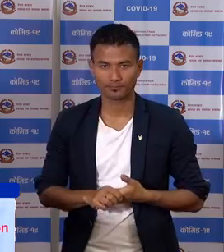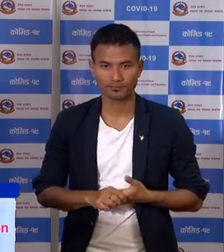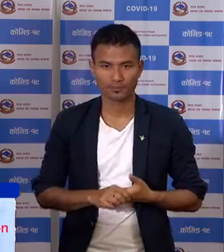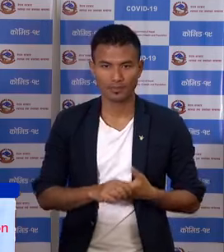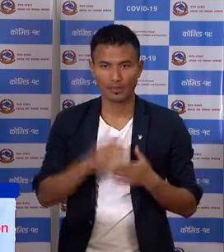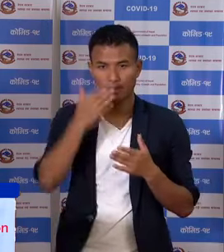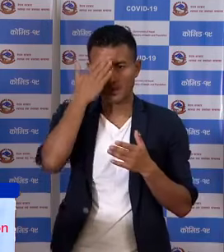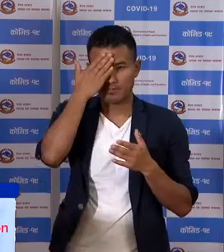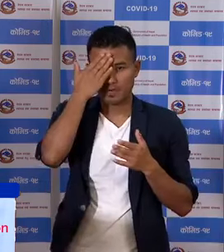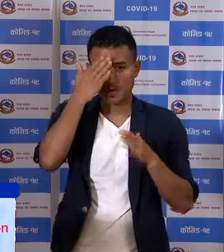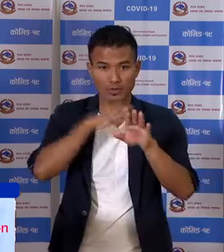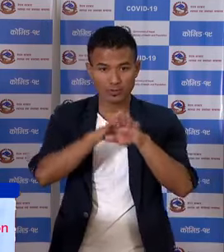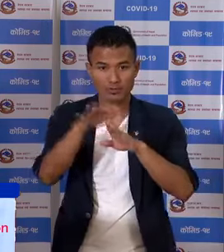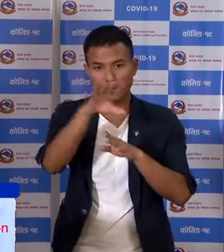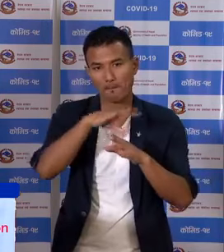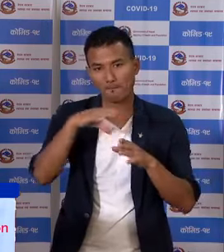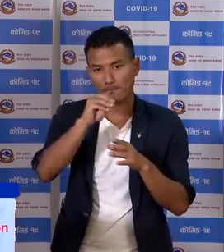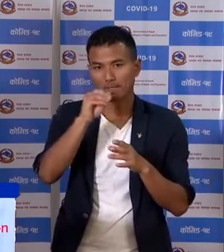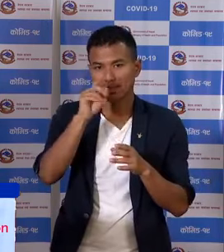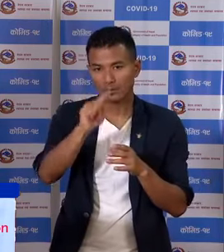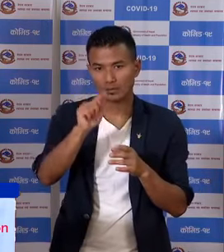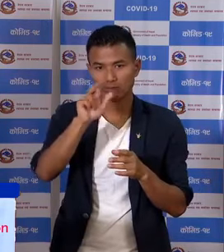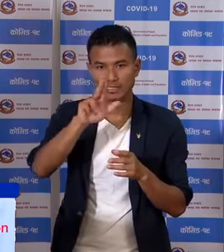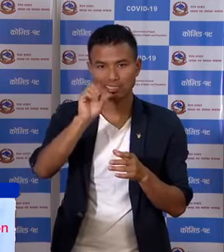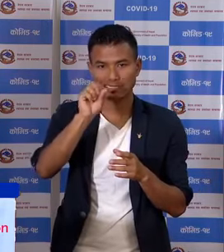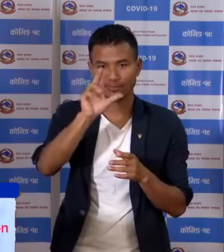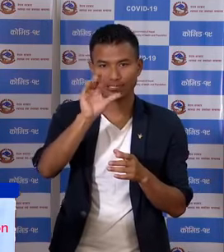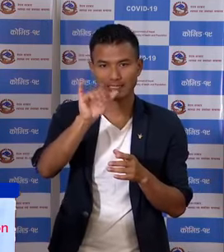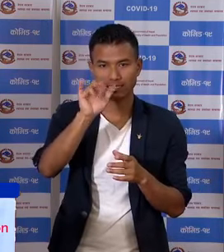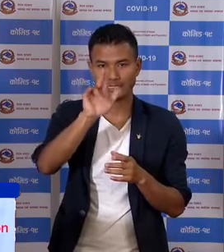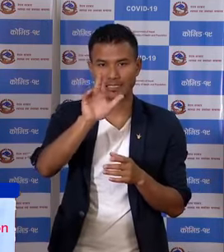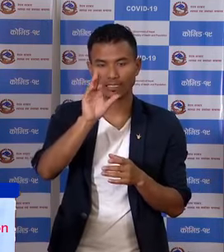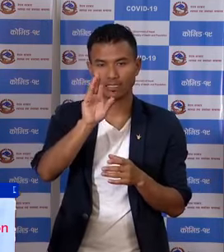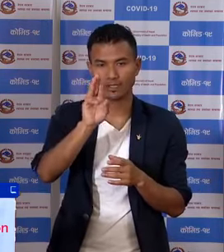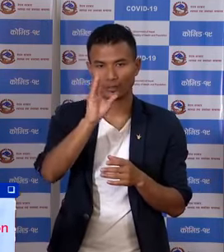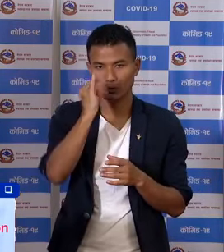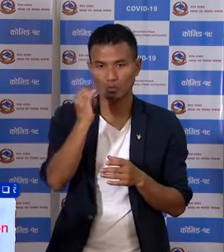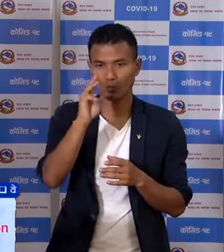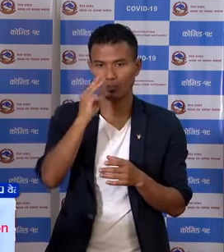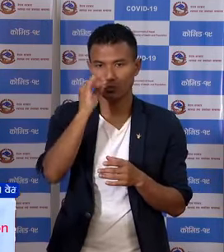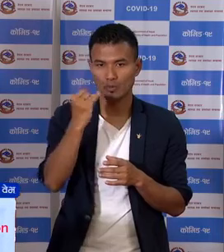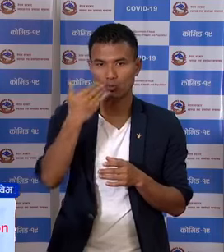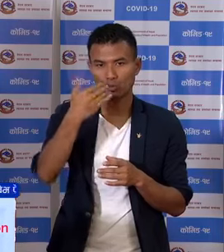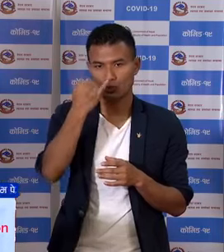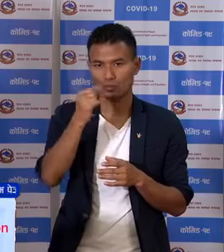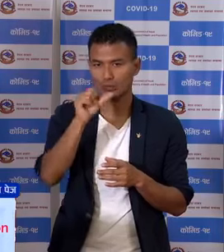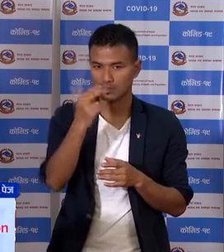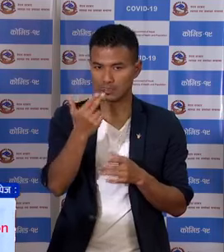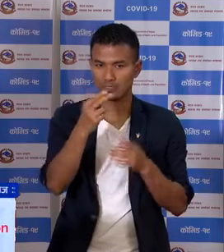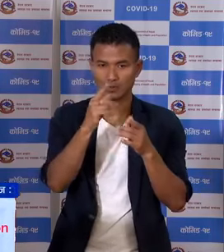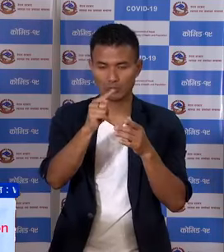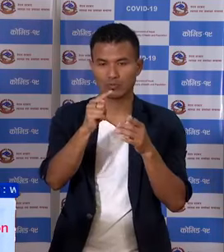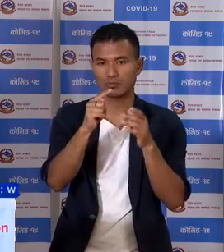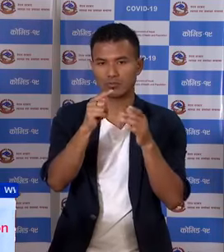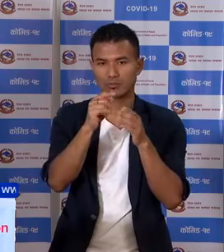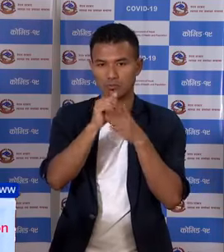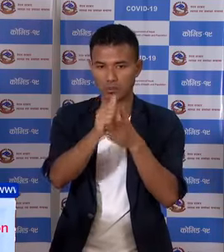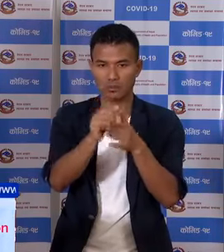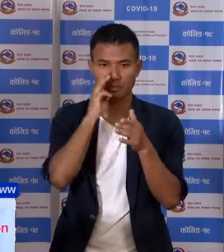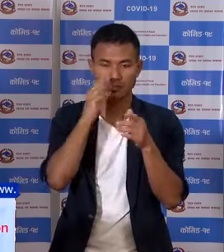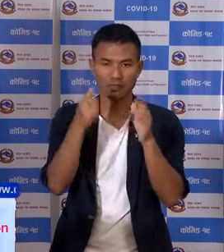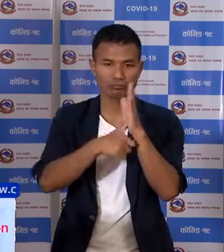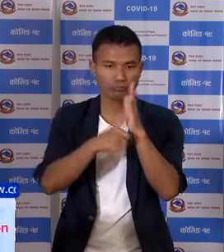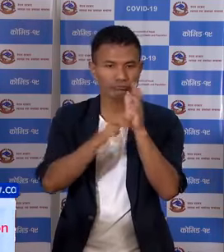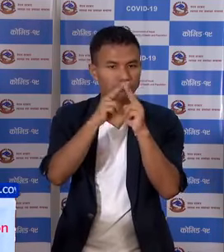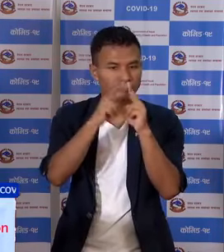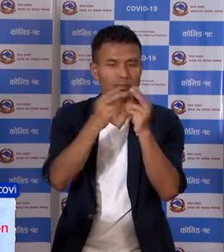संक्रमित सभई को एपीडियो मिलोजी तथारोग्यों तर्मा साखाको अगवाई मा कंट्याक्ट्रेसिंग गरने कारे